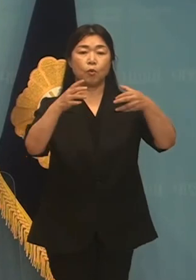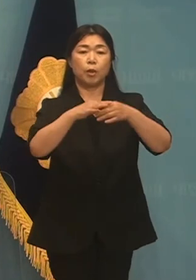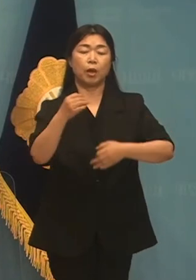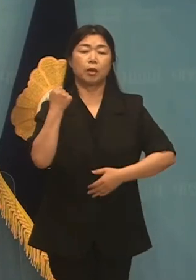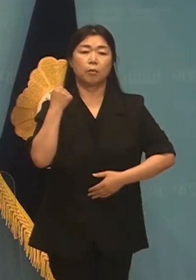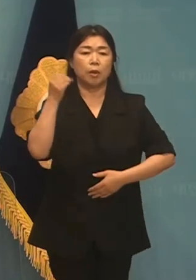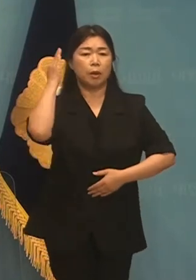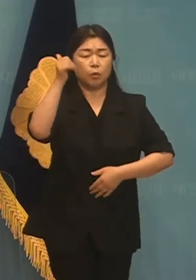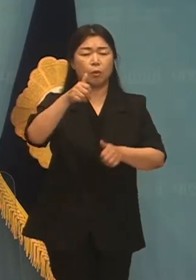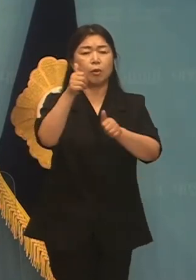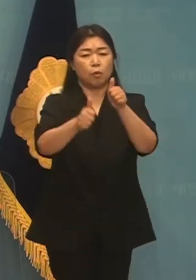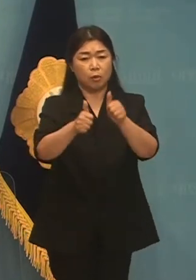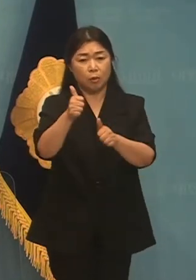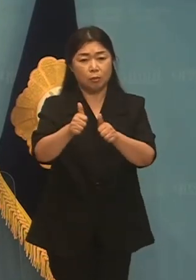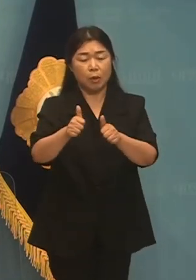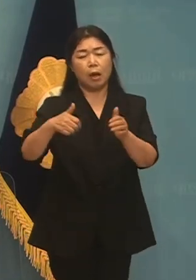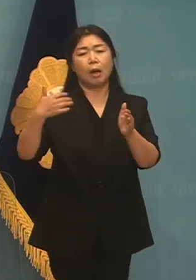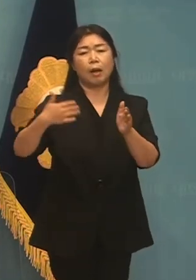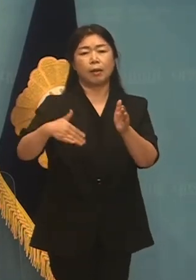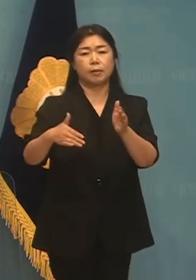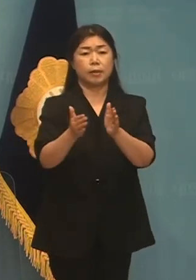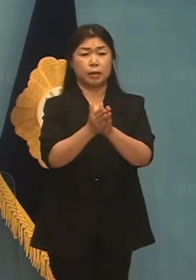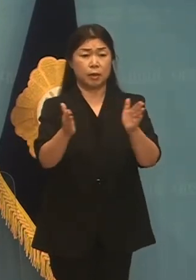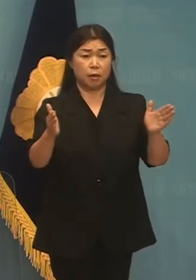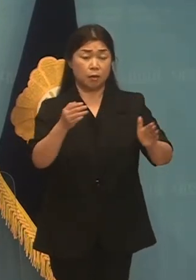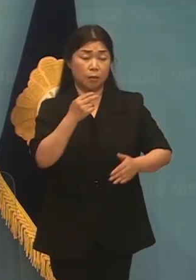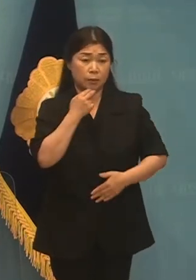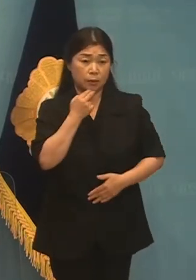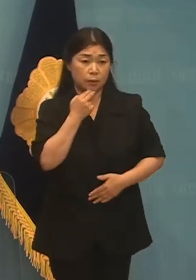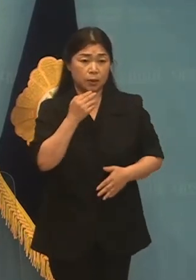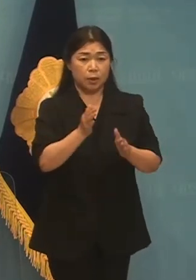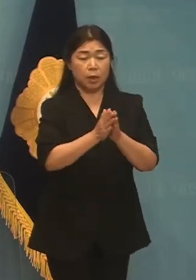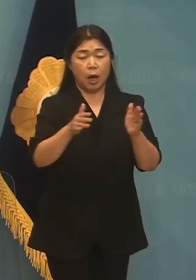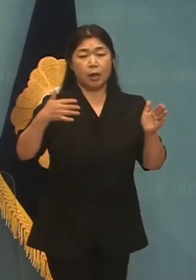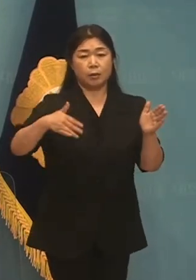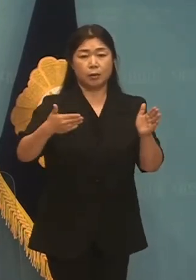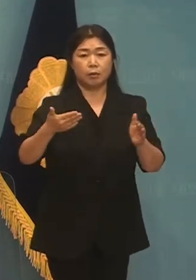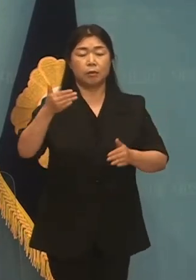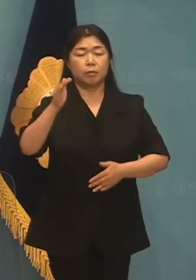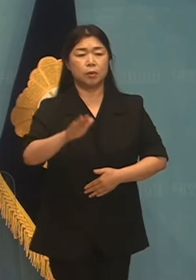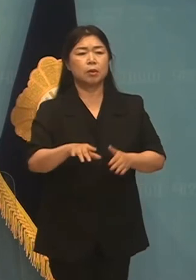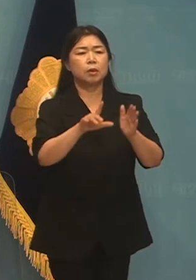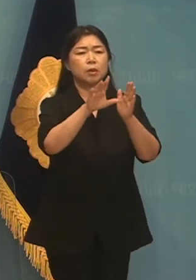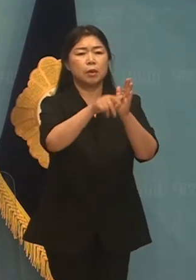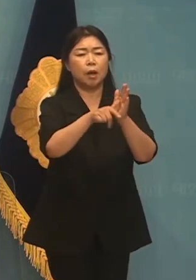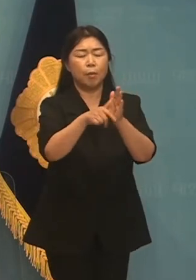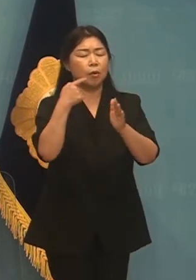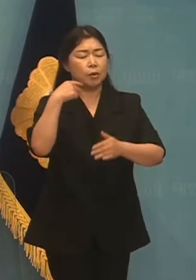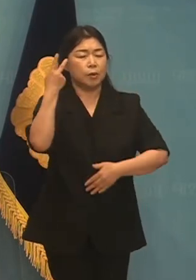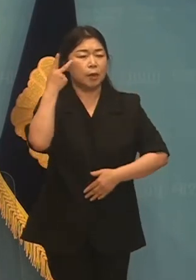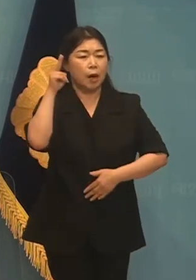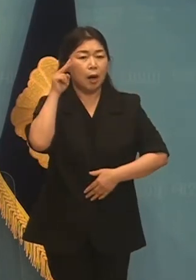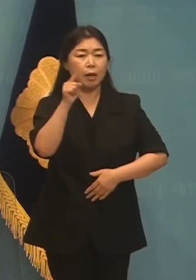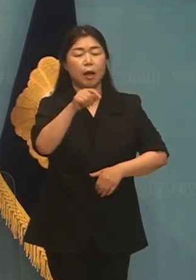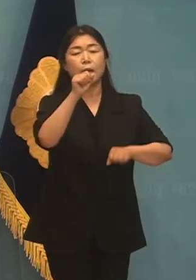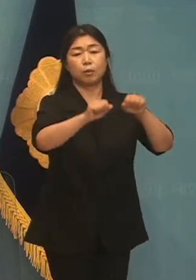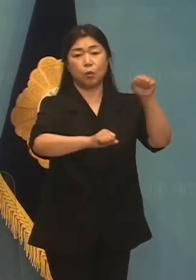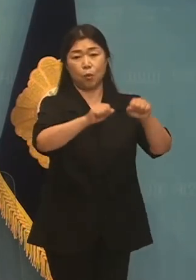국민의힘 대선 경선은 아직 시작도 되지 않았습니다. 시대착오적 주장만